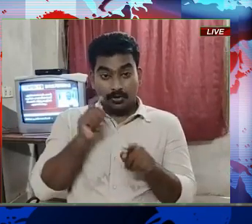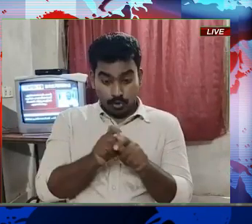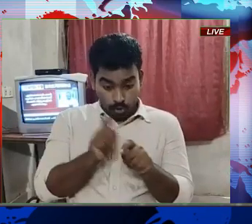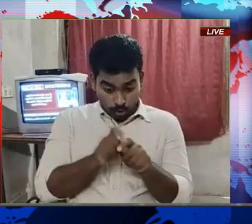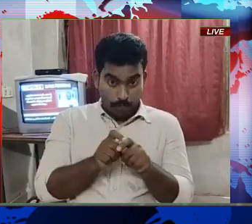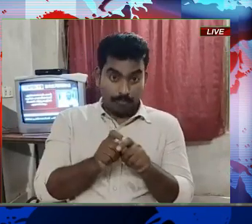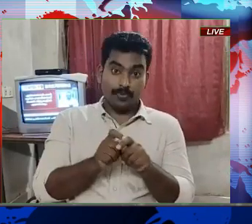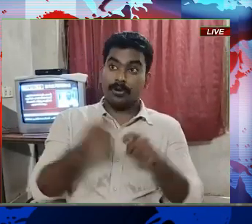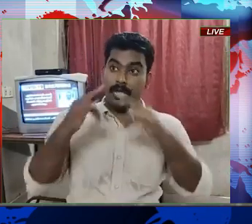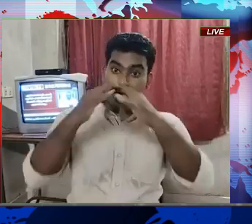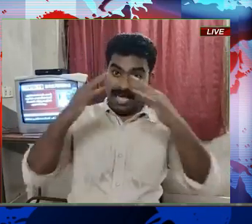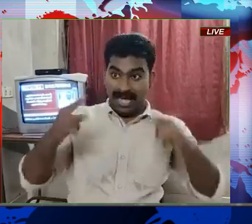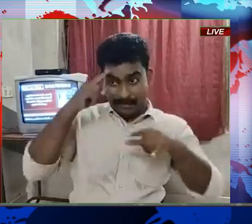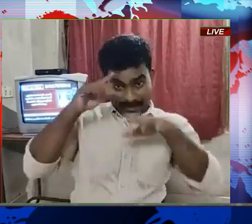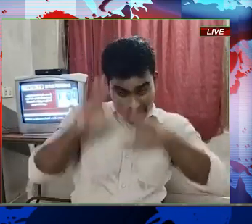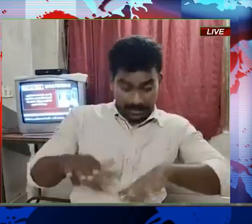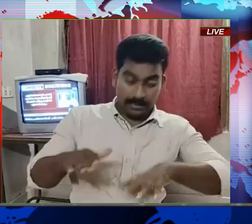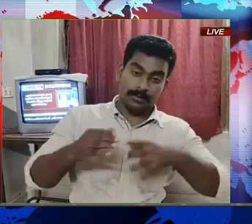പാല് കൂടുതലായി